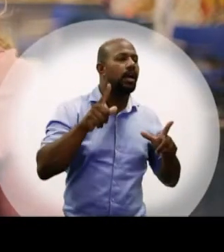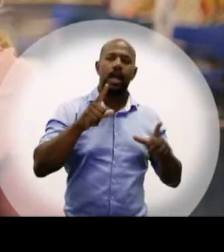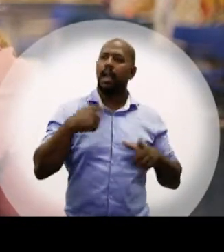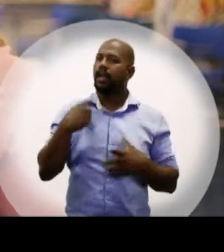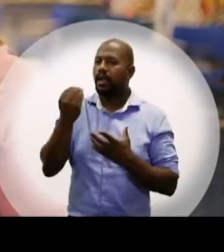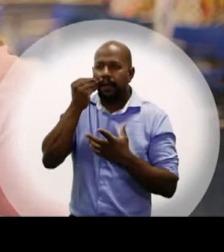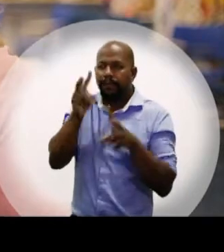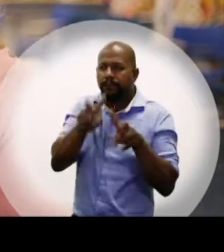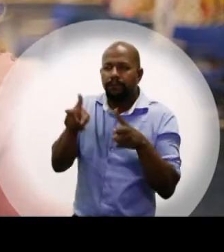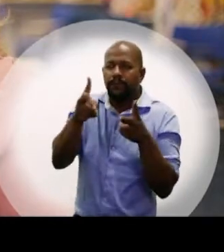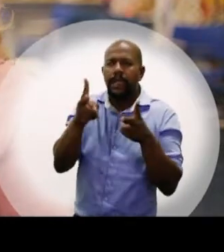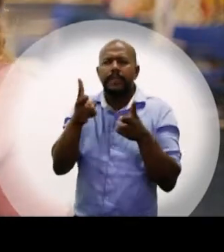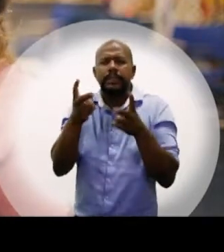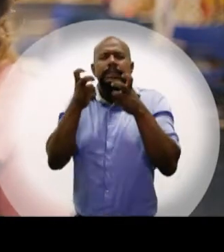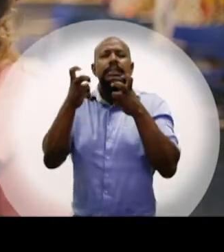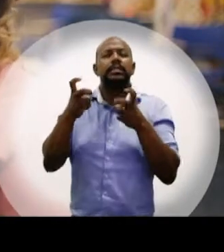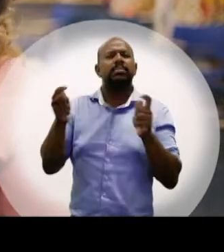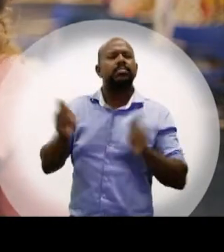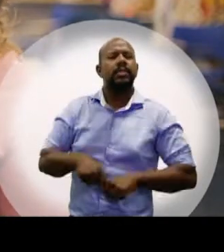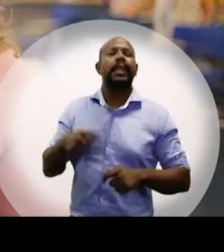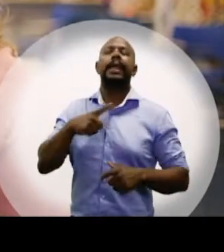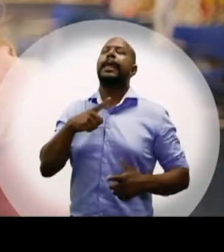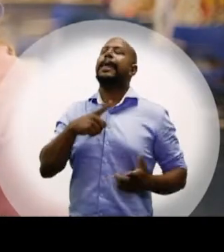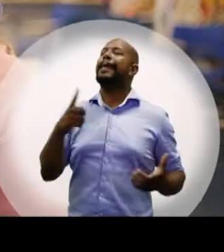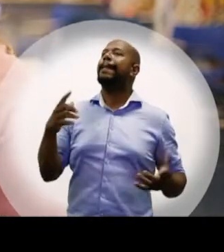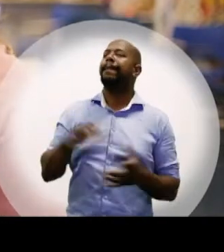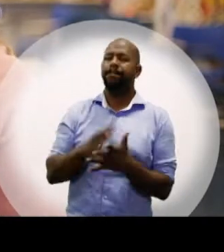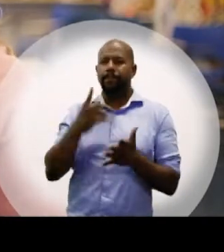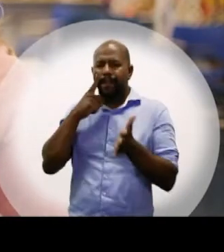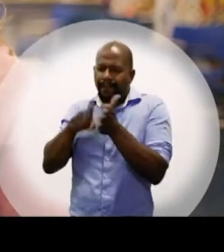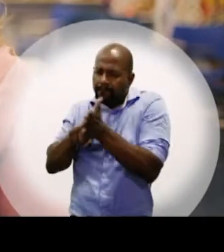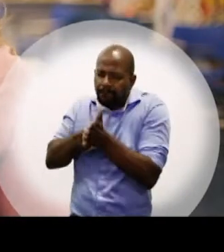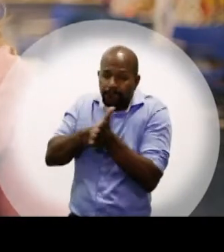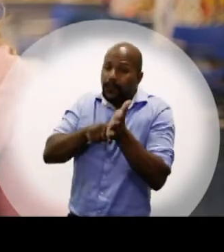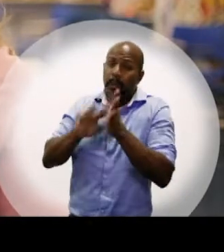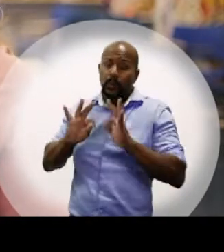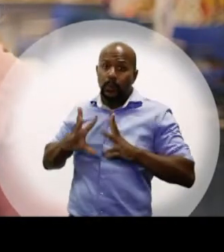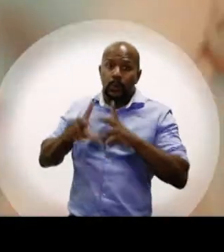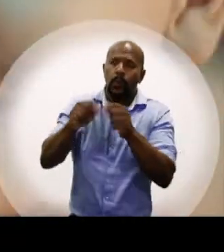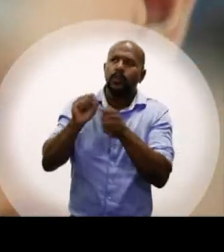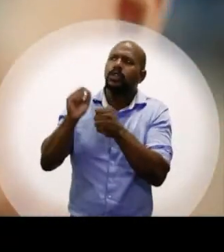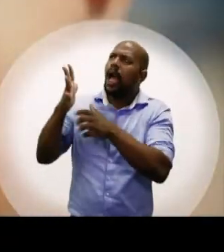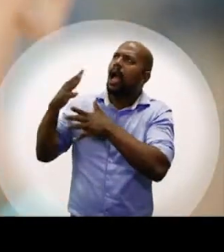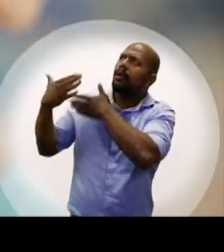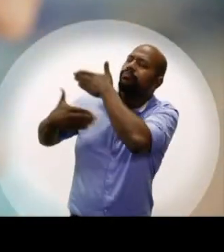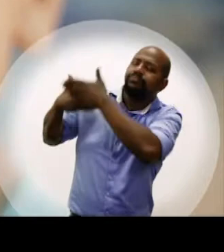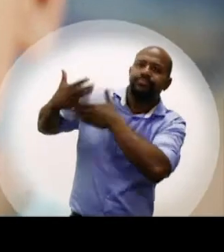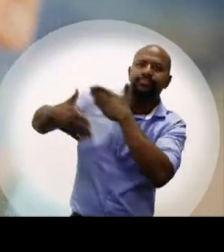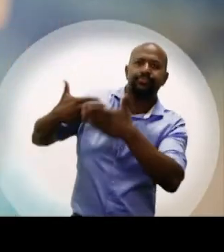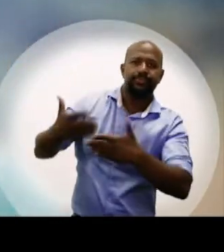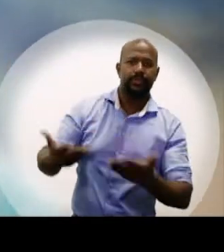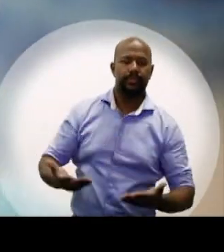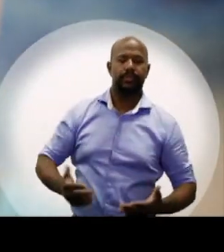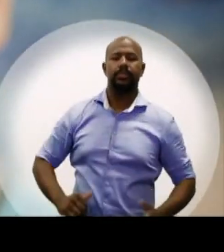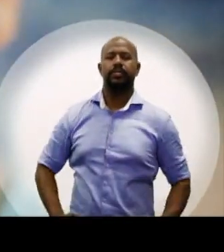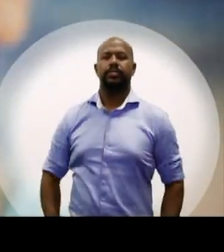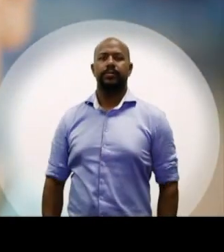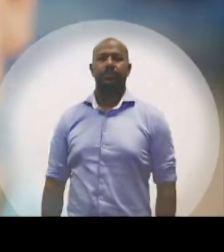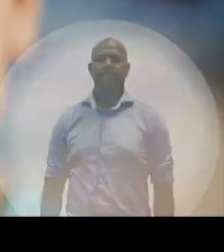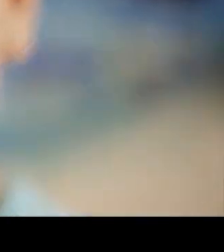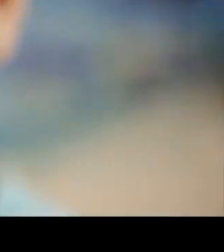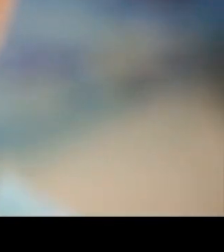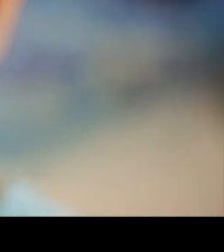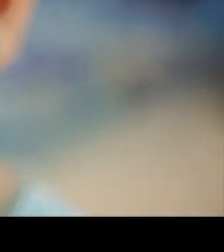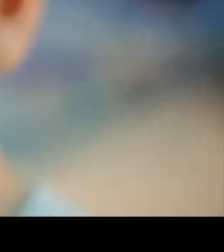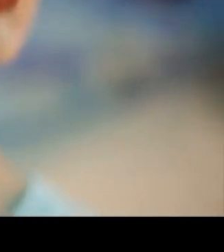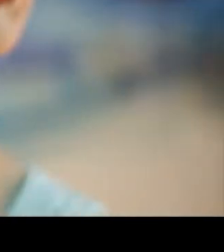mais importante, a gente tem a condição de analisar tudo que a gente tem feito. Denise Quinta, chefe de